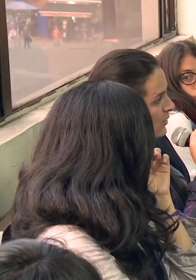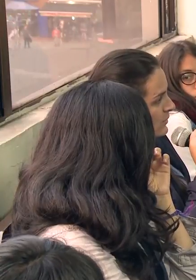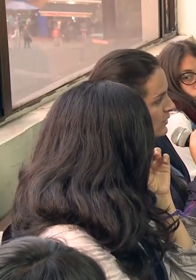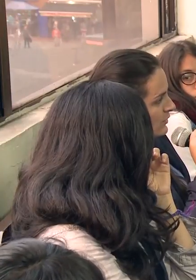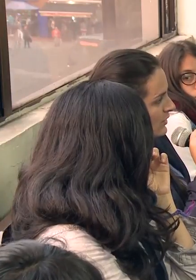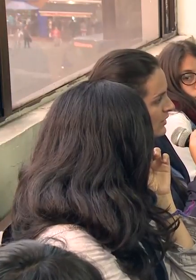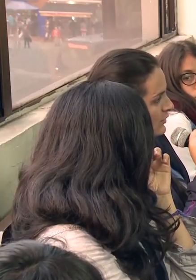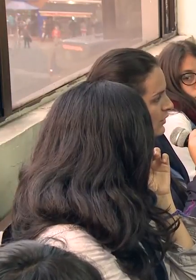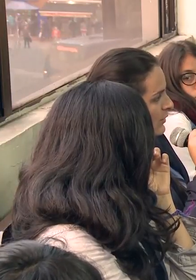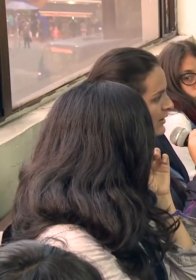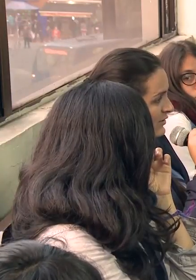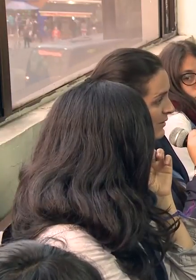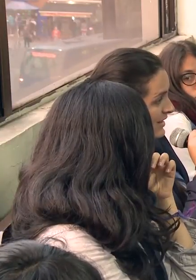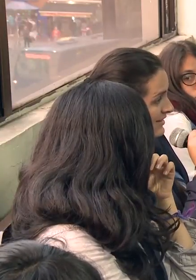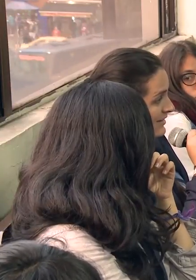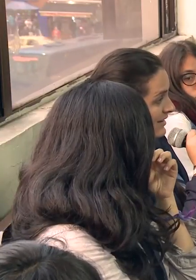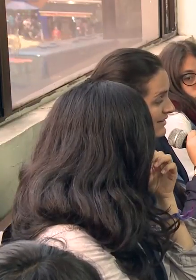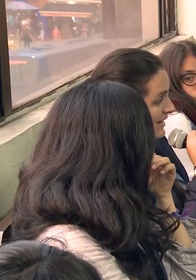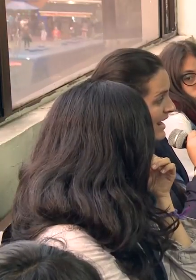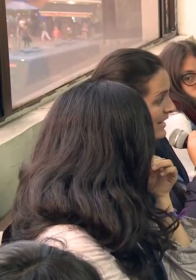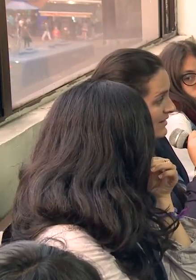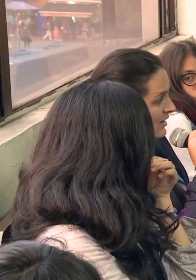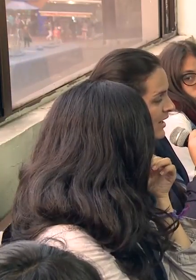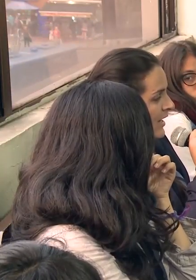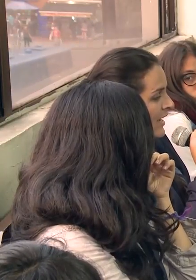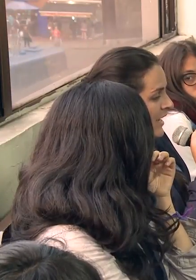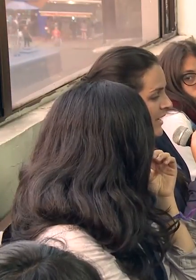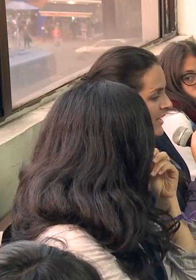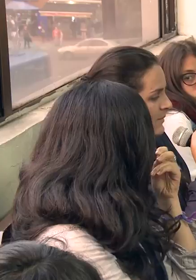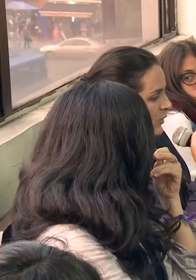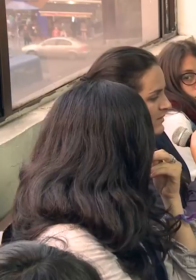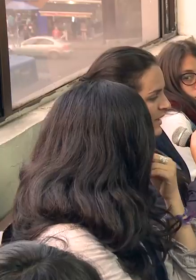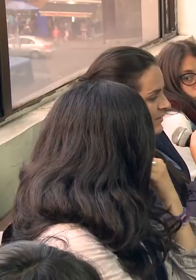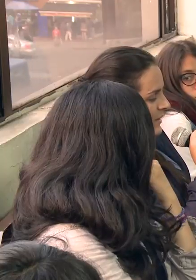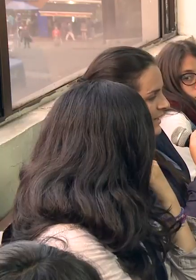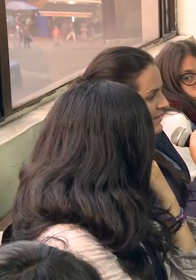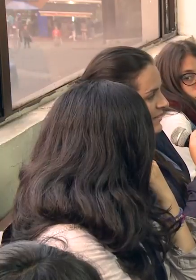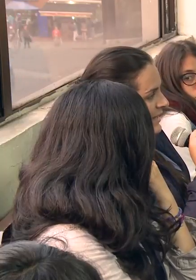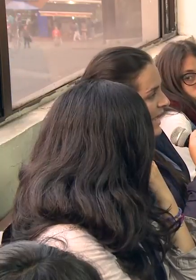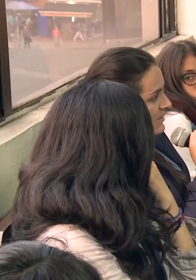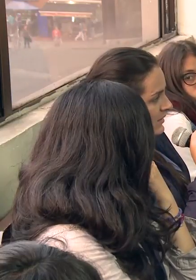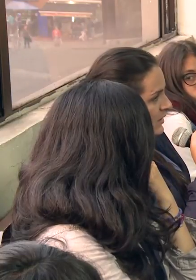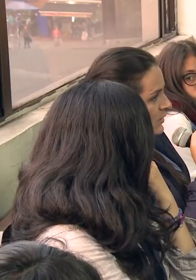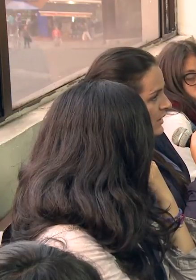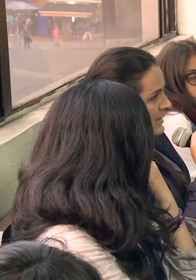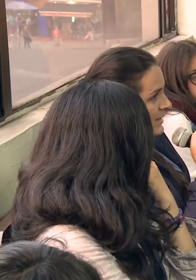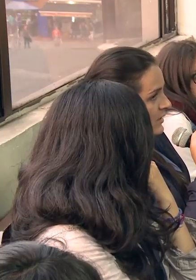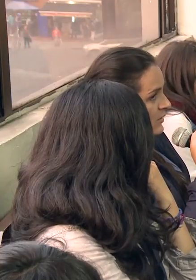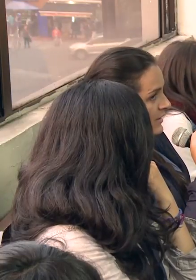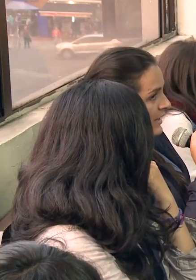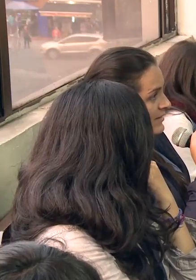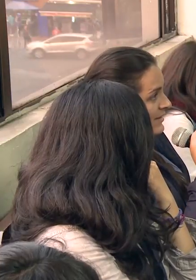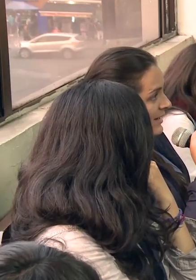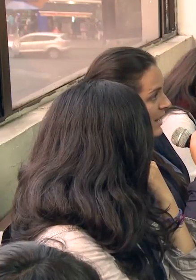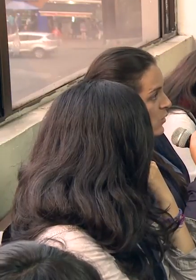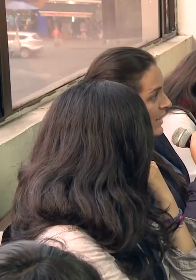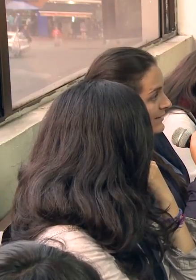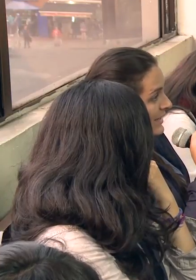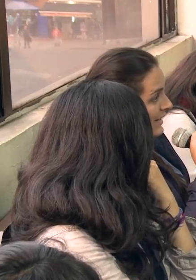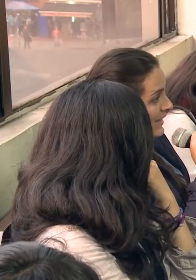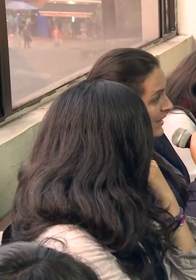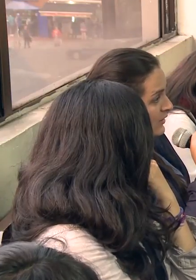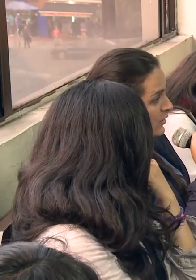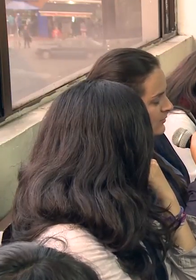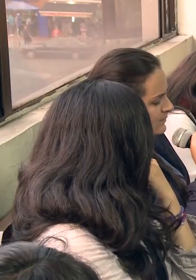saberes propios, sobre los saberes ancestrales. Y pues mi experiencia ha sido alrededor de INSA